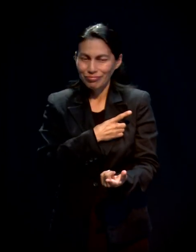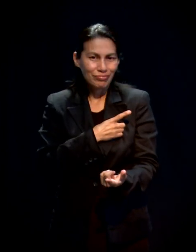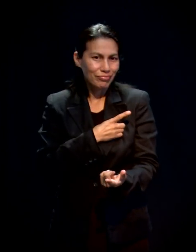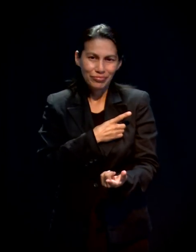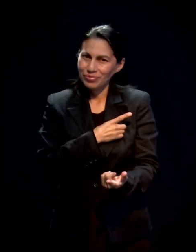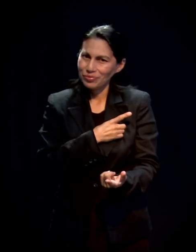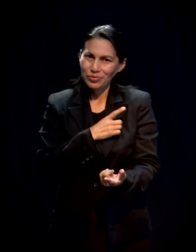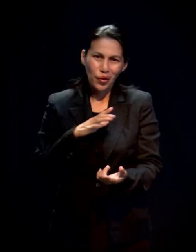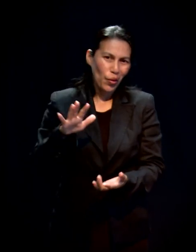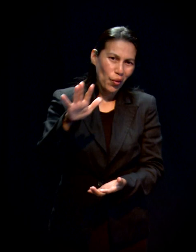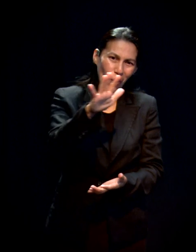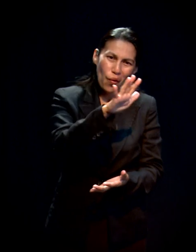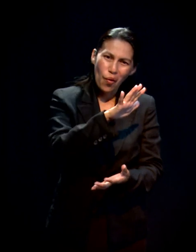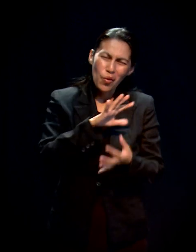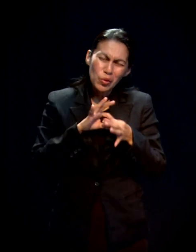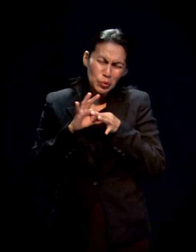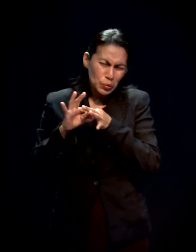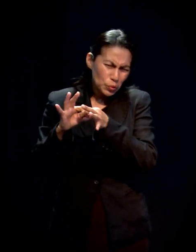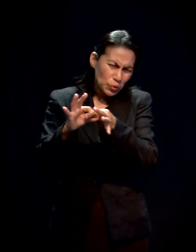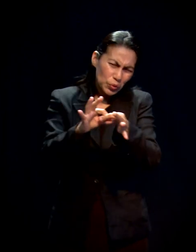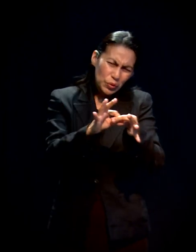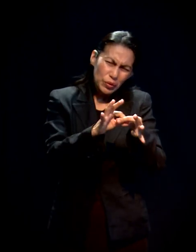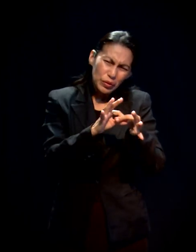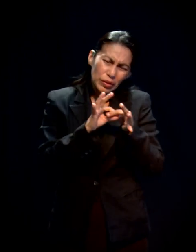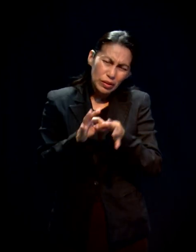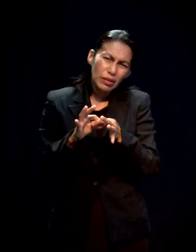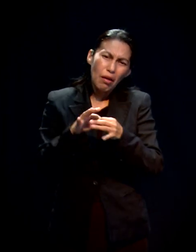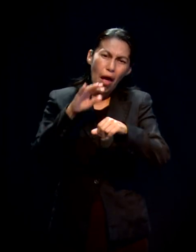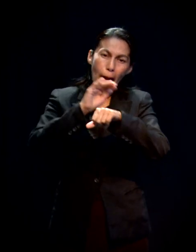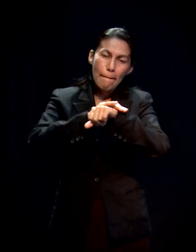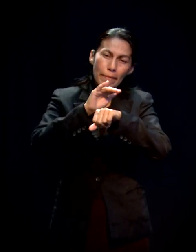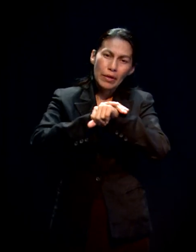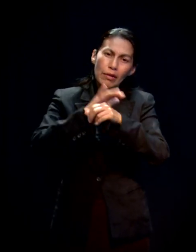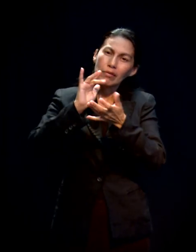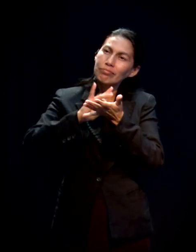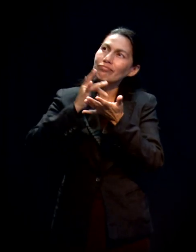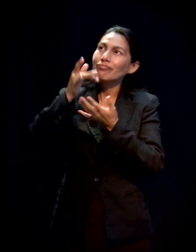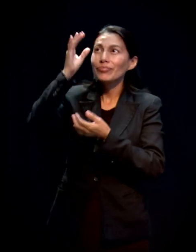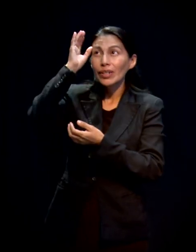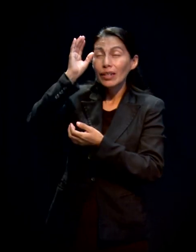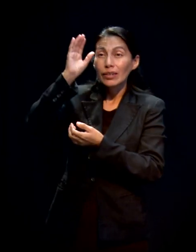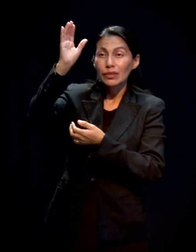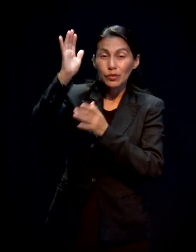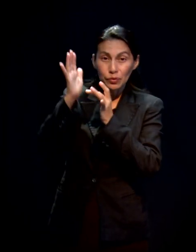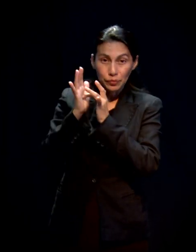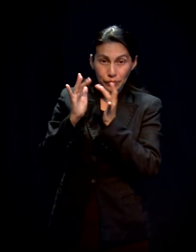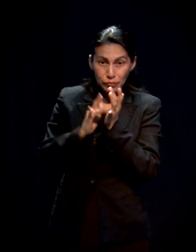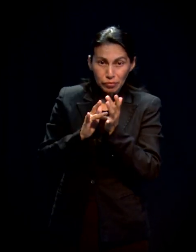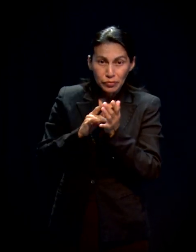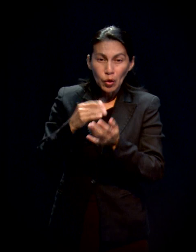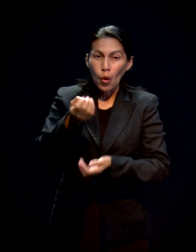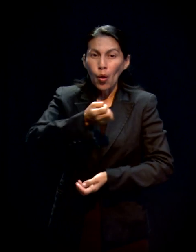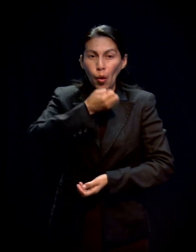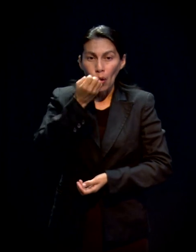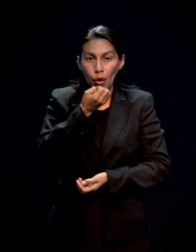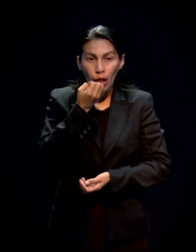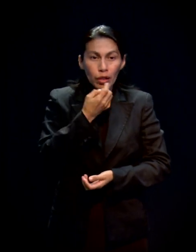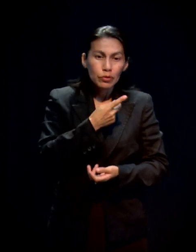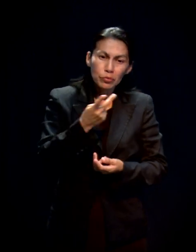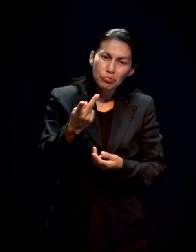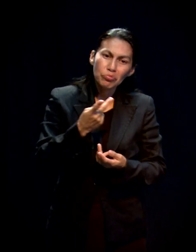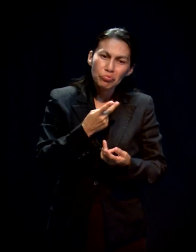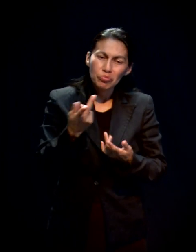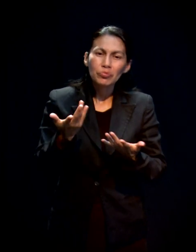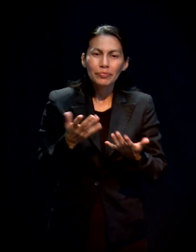todos debemos formar parte de una red de amigos en cristo jesús orando los unos por los otros